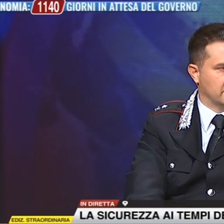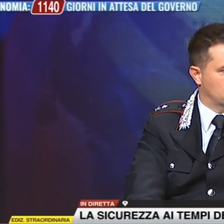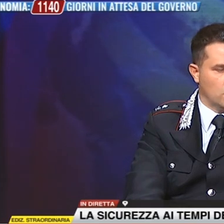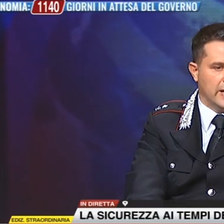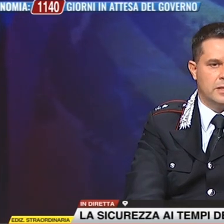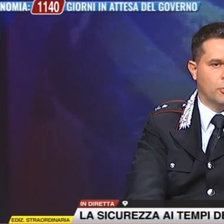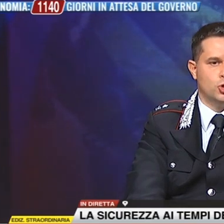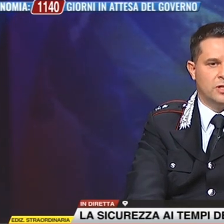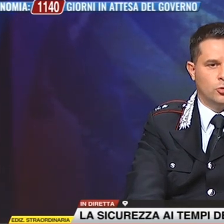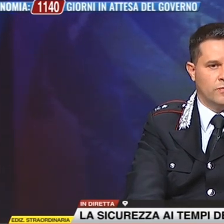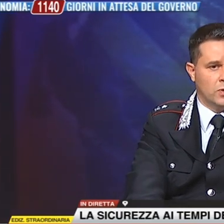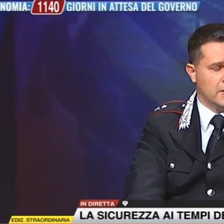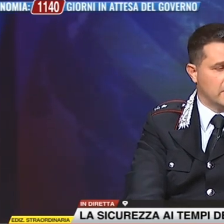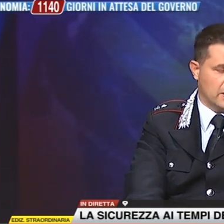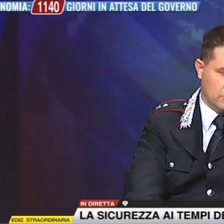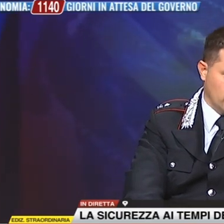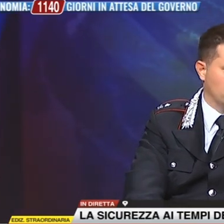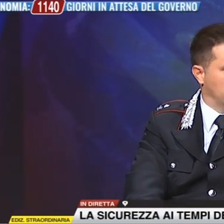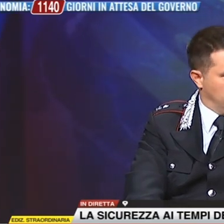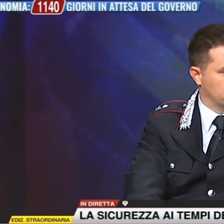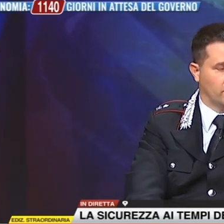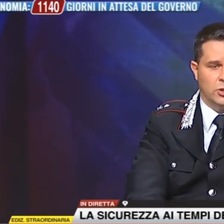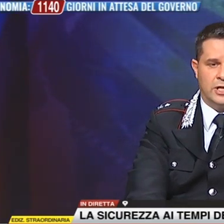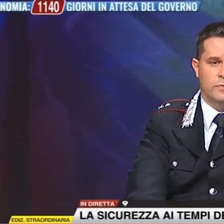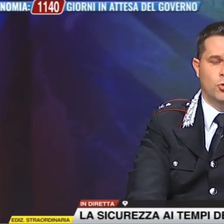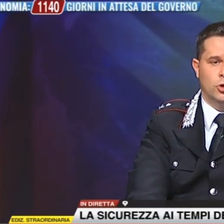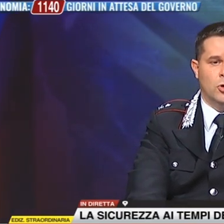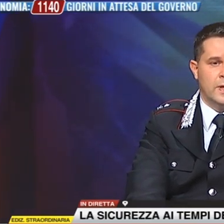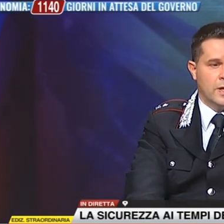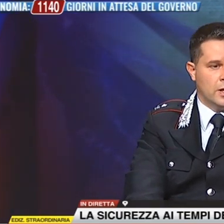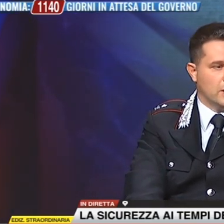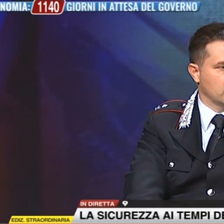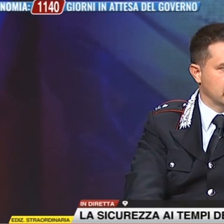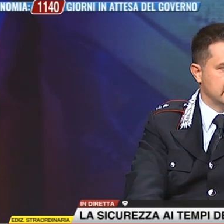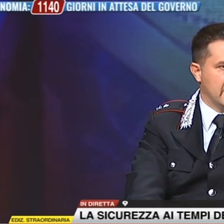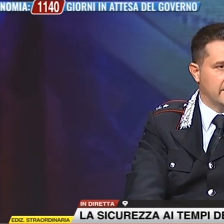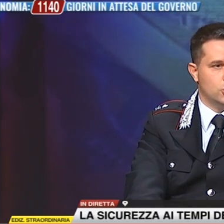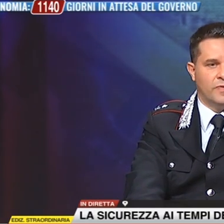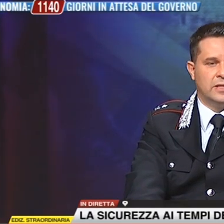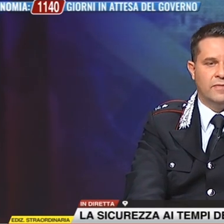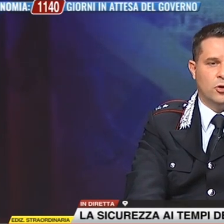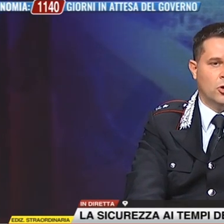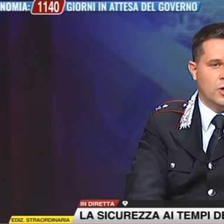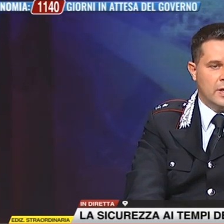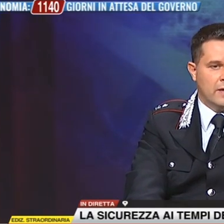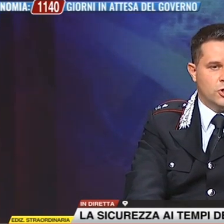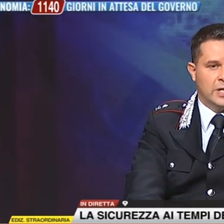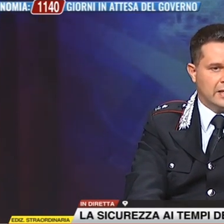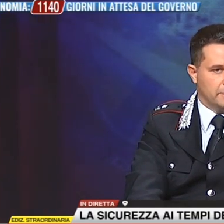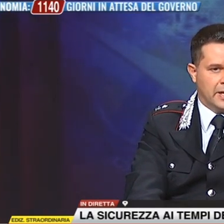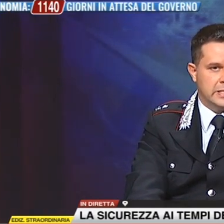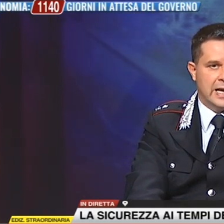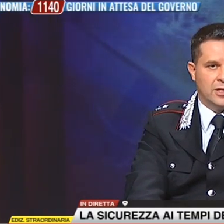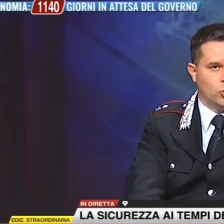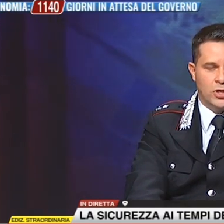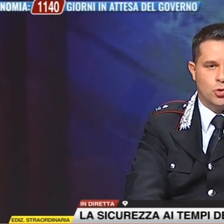questa particolare tipologia di truffa. Truffa e talvolta furto. Questi anziani sovente vengono avvicinati